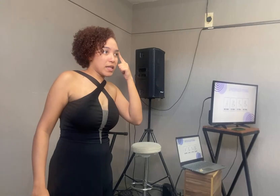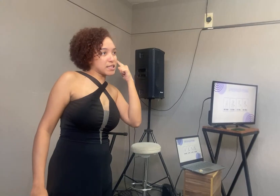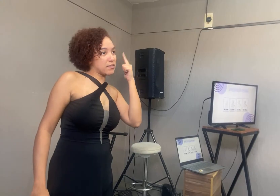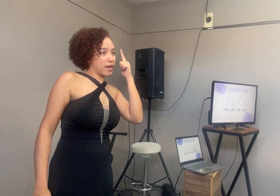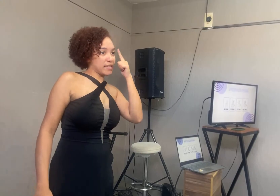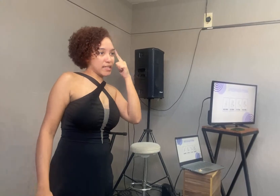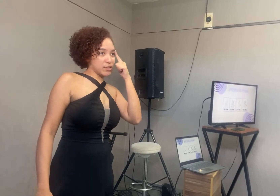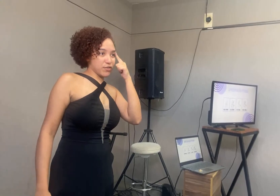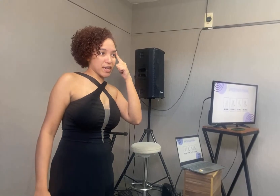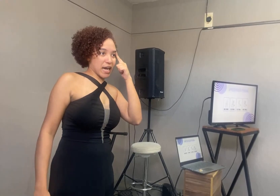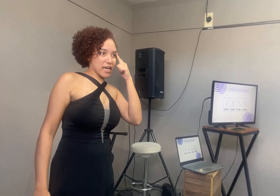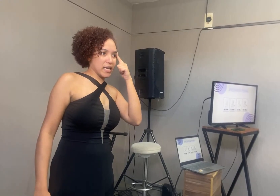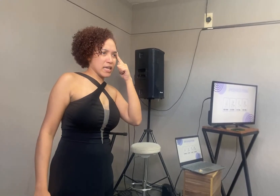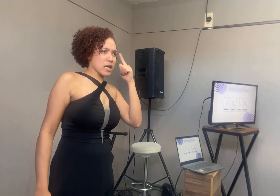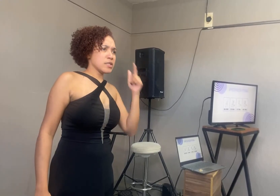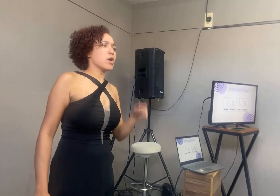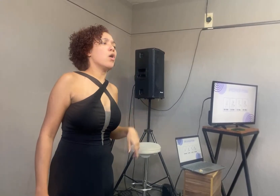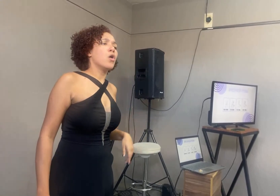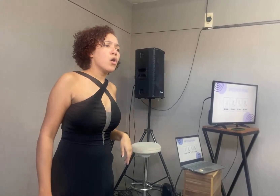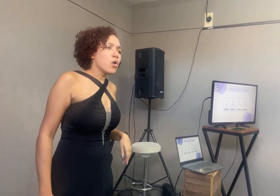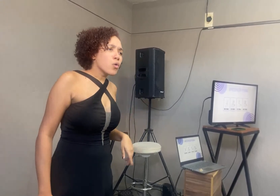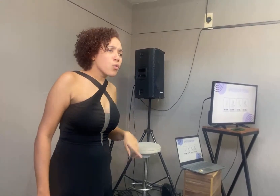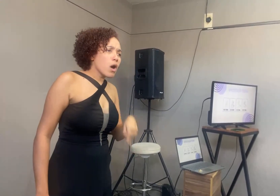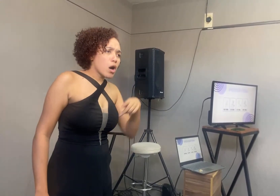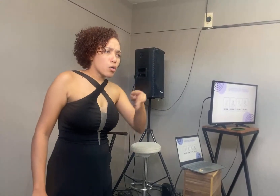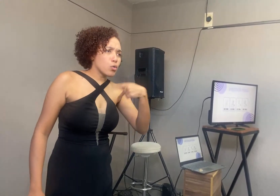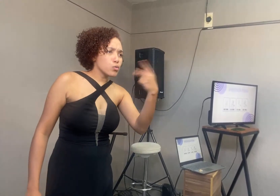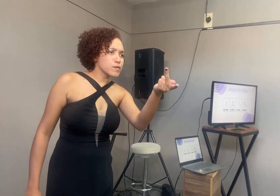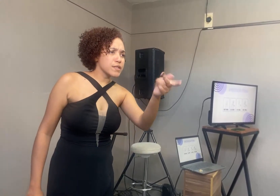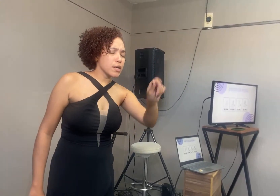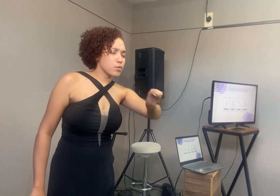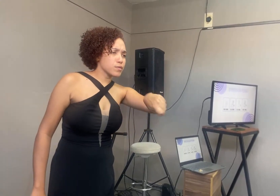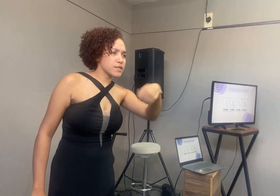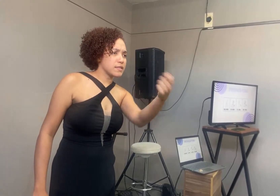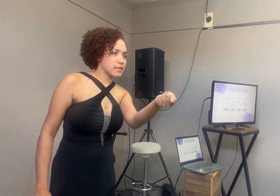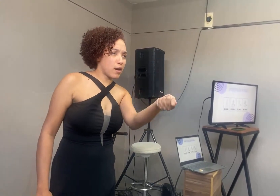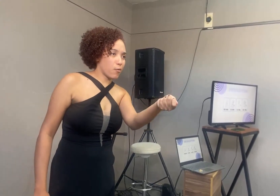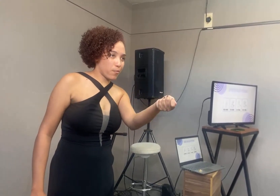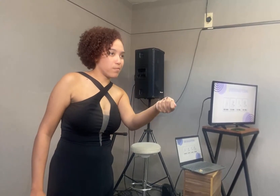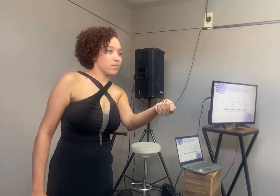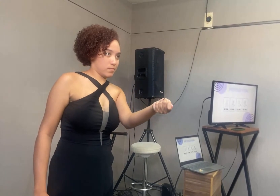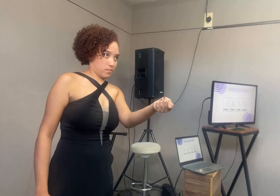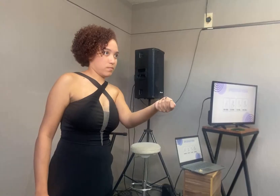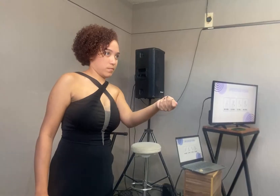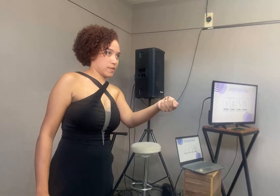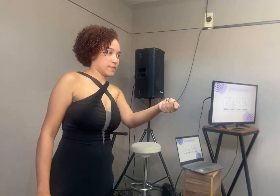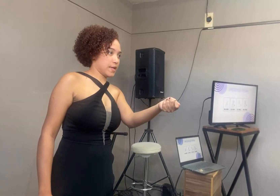já vai identificar ali, então, qual o seu sinal.